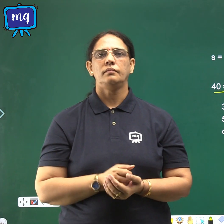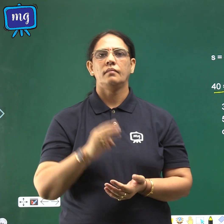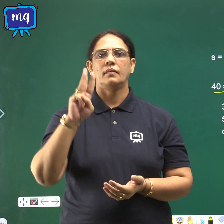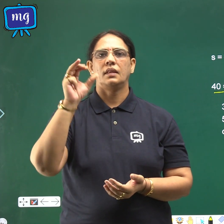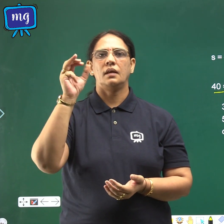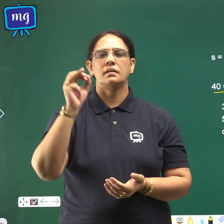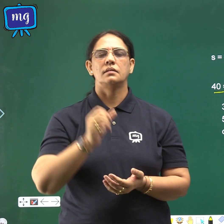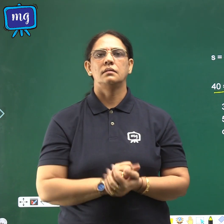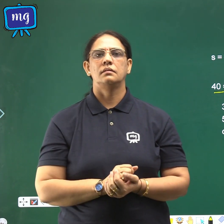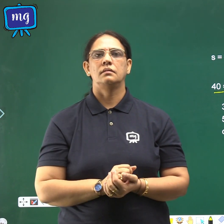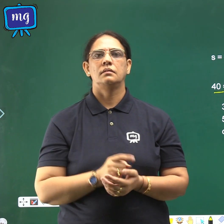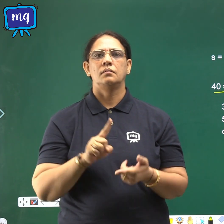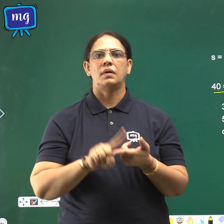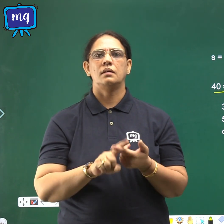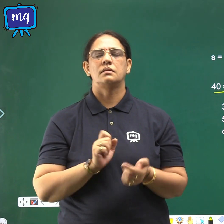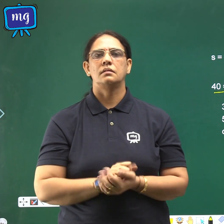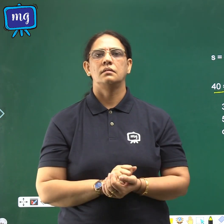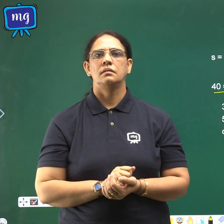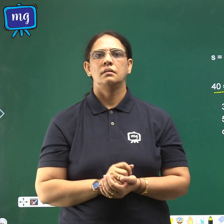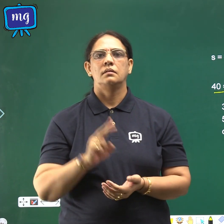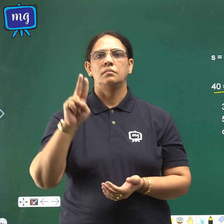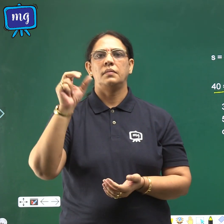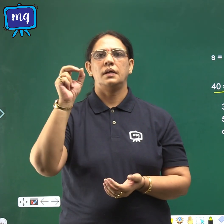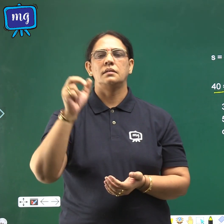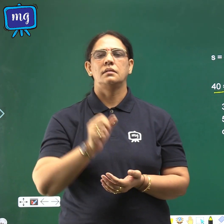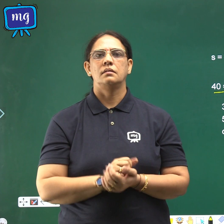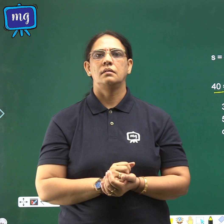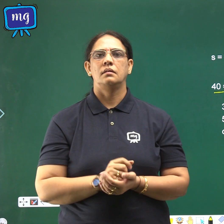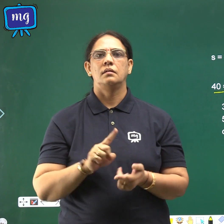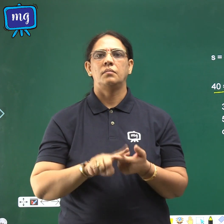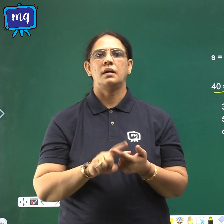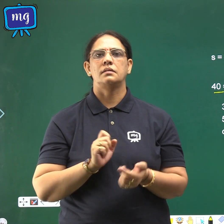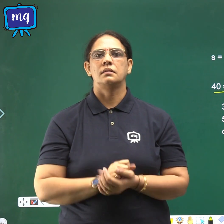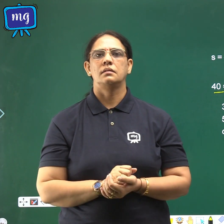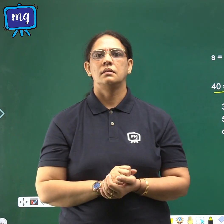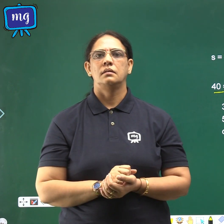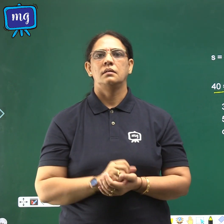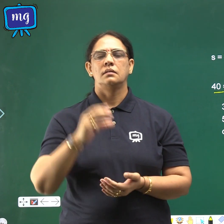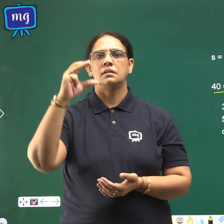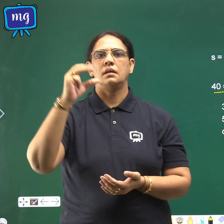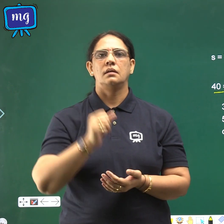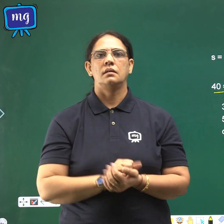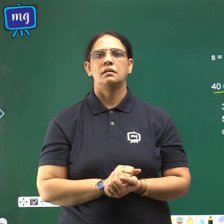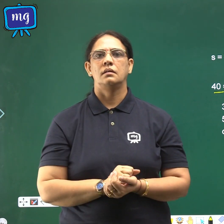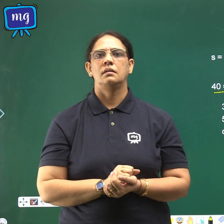30 प्लस 20 प्लस सी